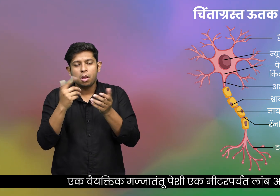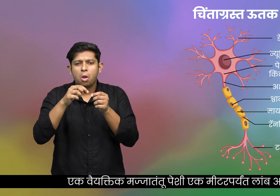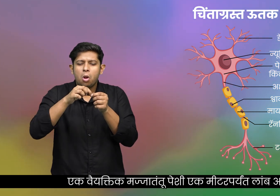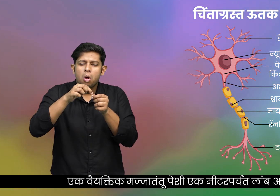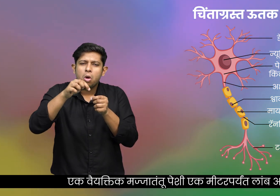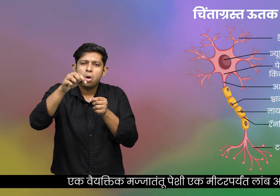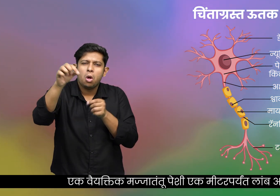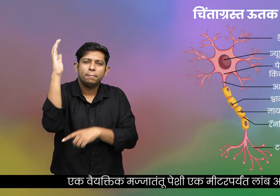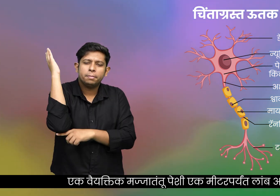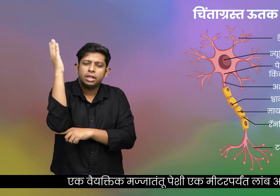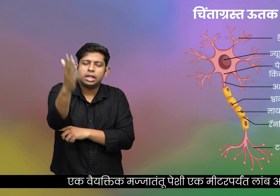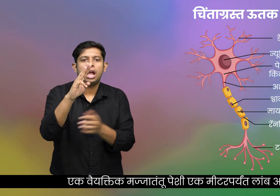शकते.